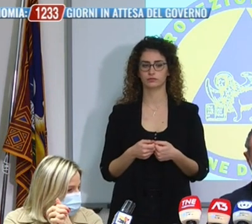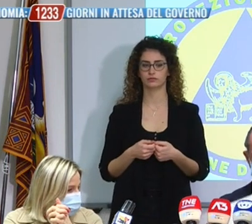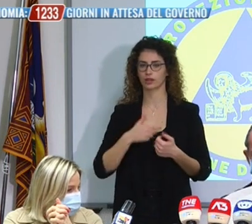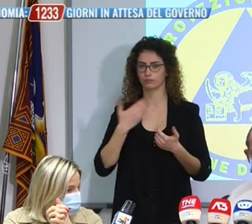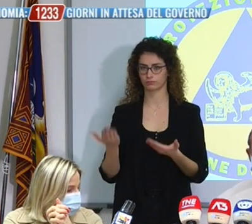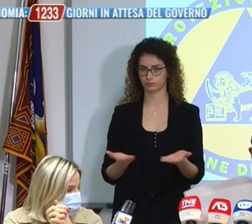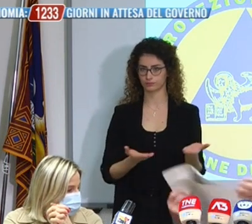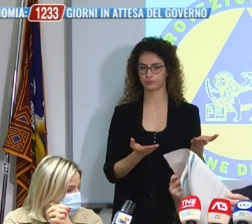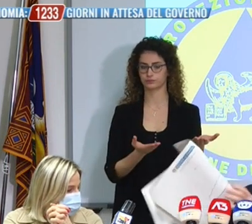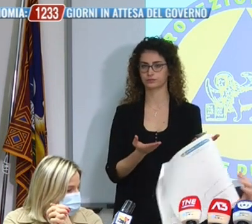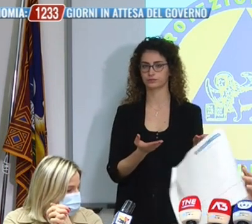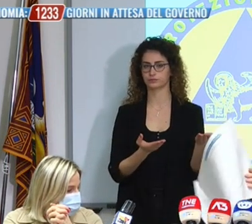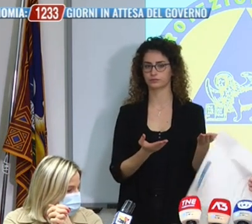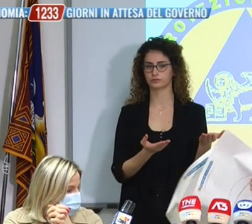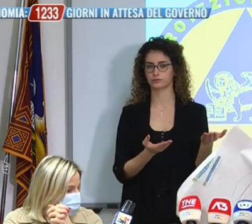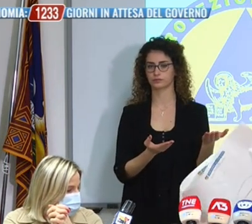eccola qua,